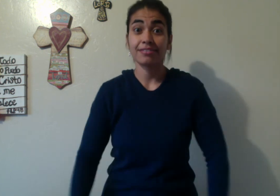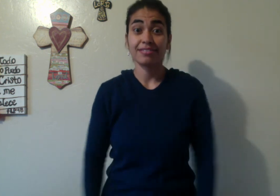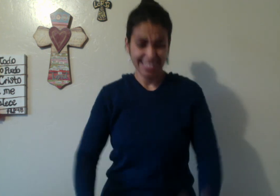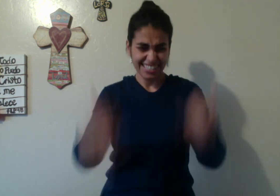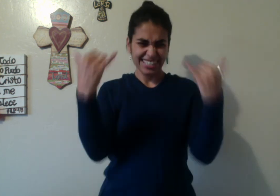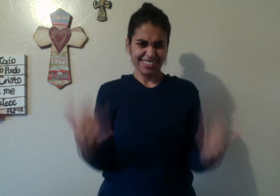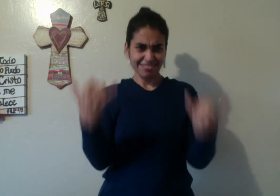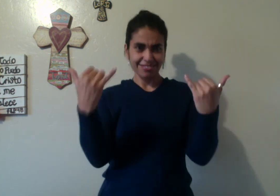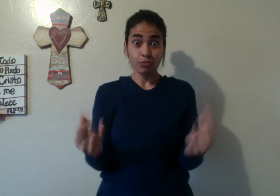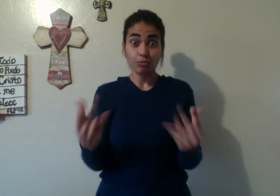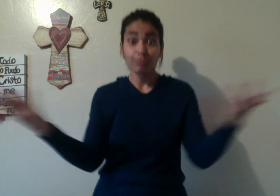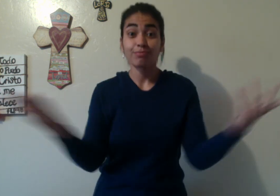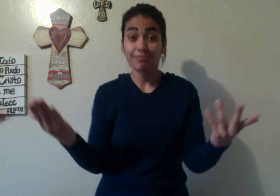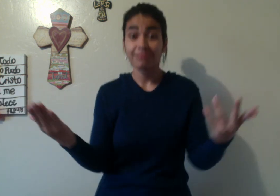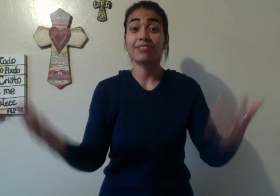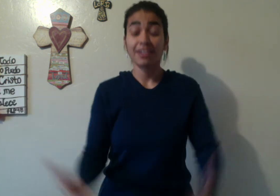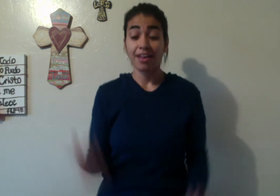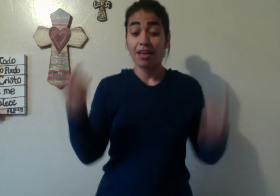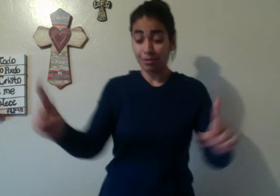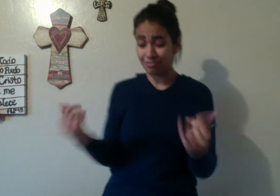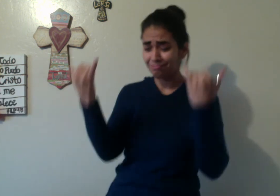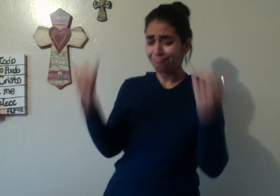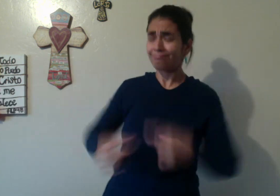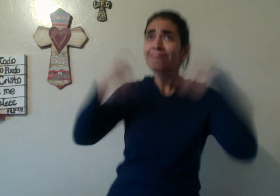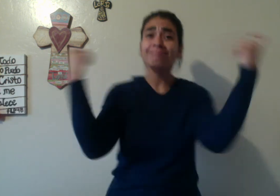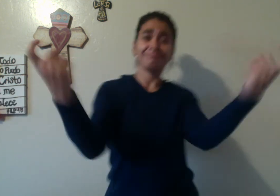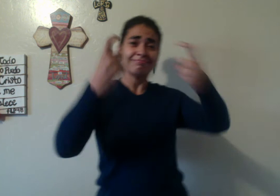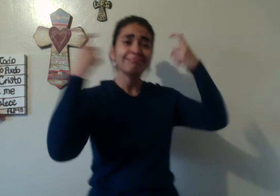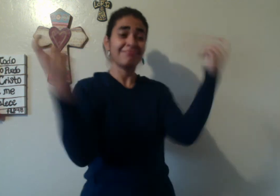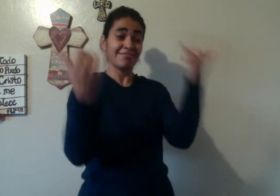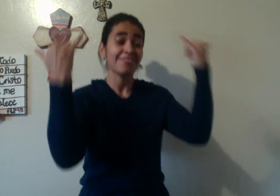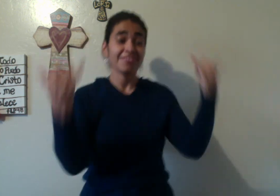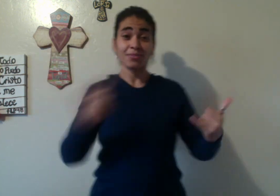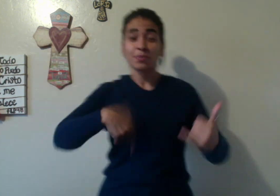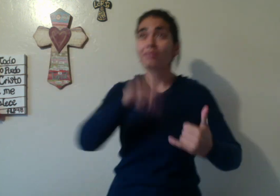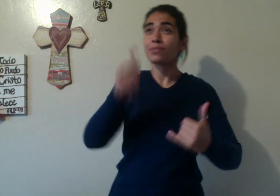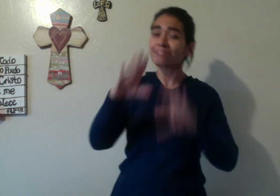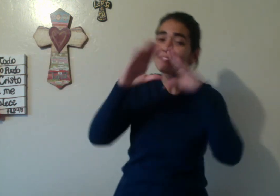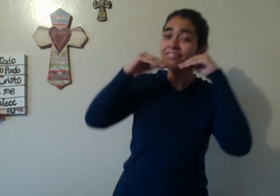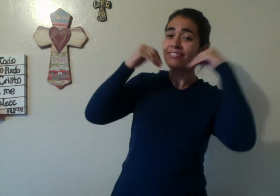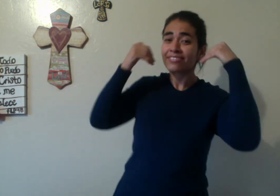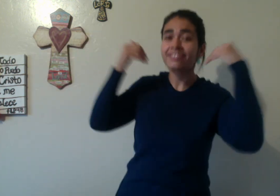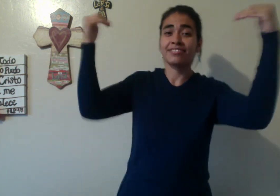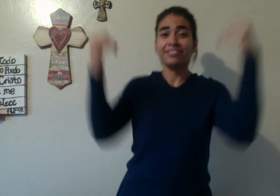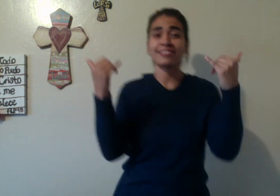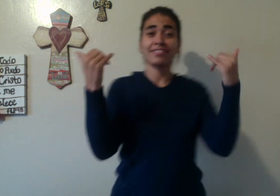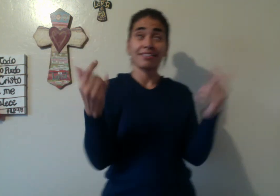conquistada. Ha llegado mi tiempo. Es tiempo de celebrar, es tiempo de sonreír, cantar a Dios